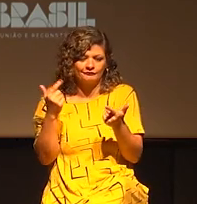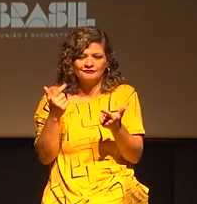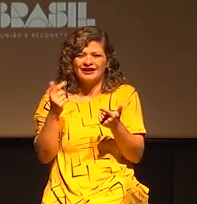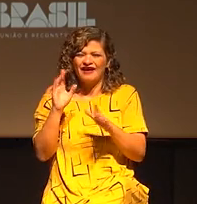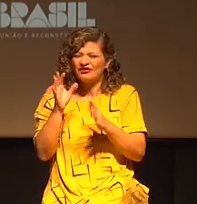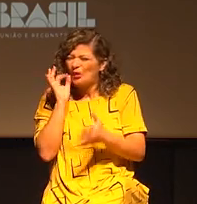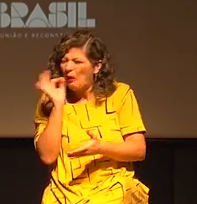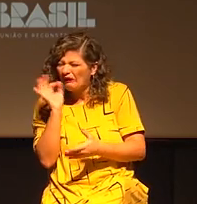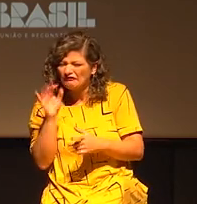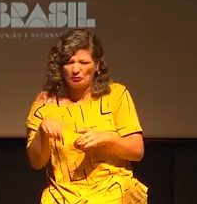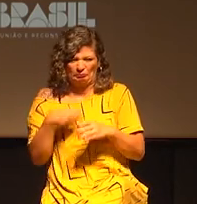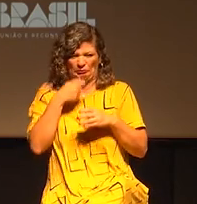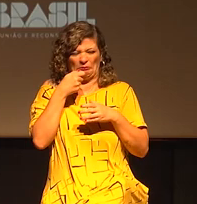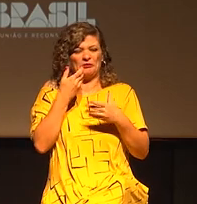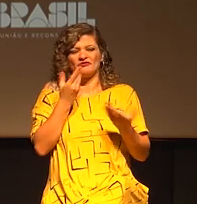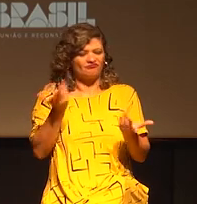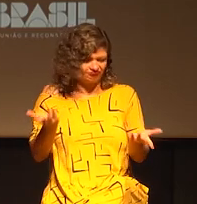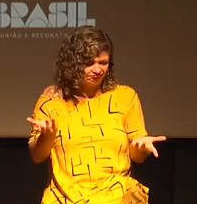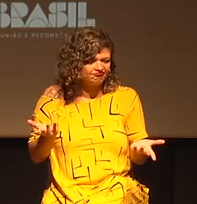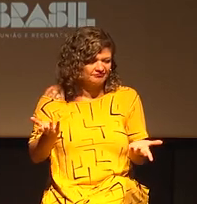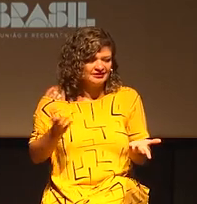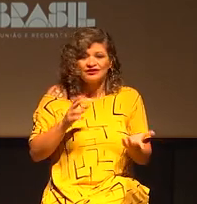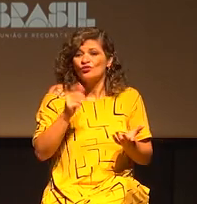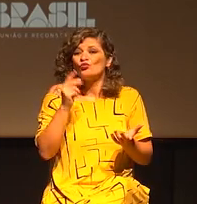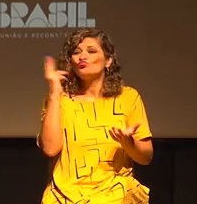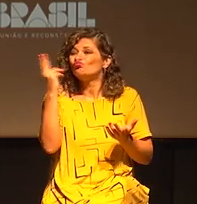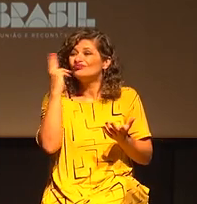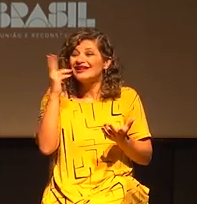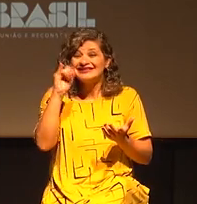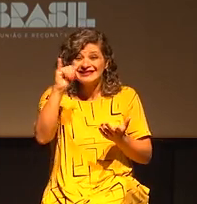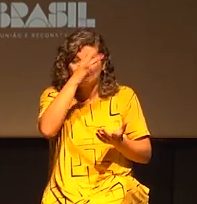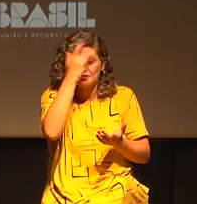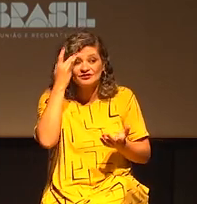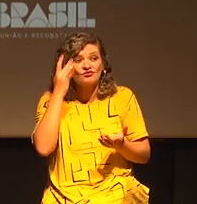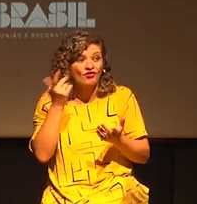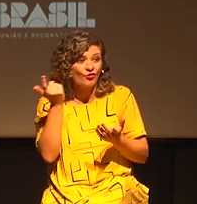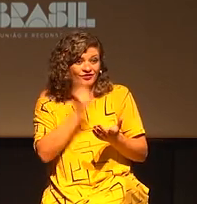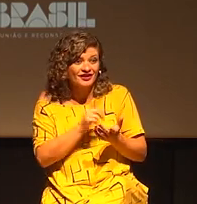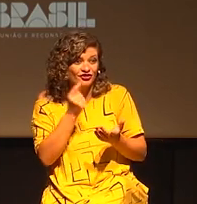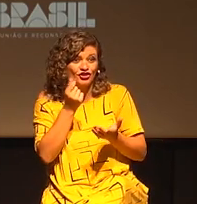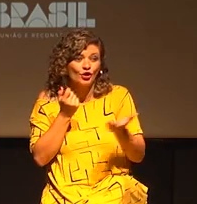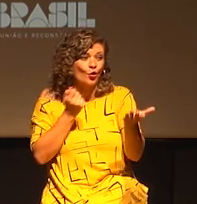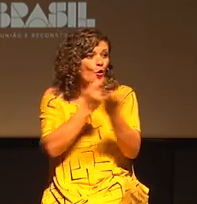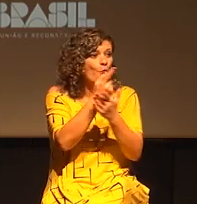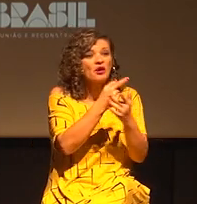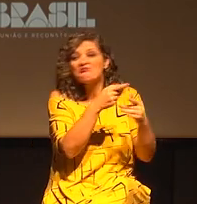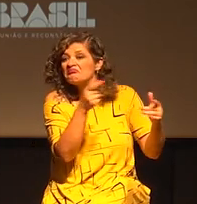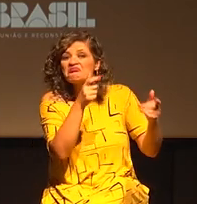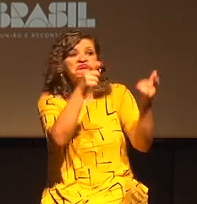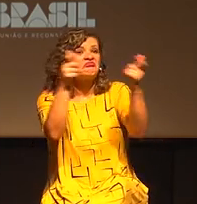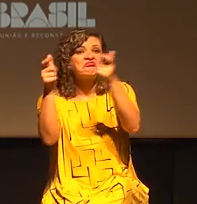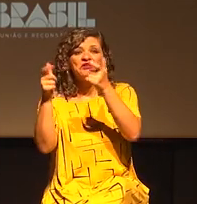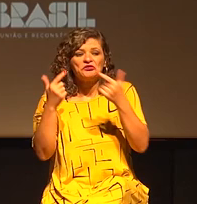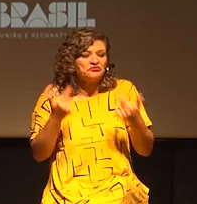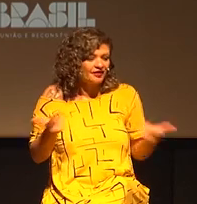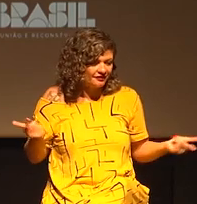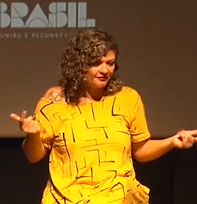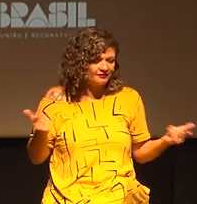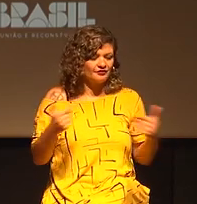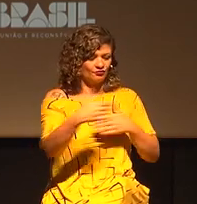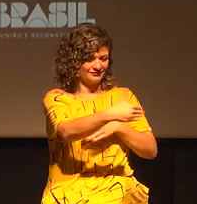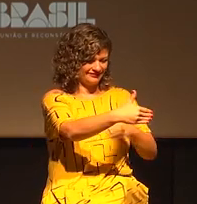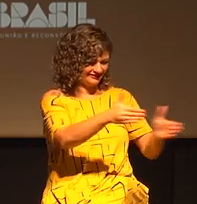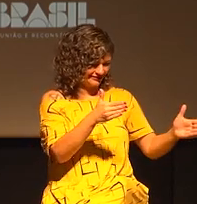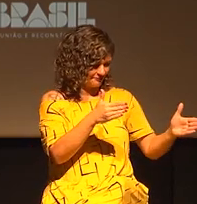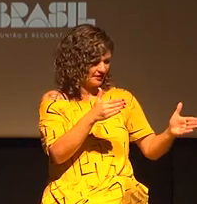horrível não teria nem onde comprar se houvesse a o poder de compra então para migrar na cesta básica para